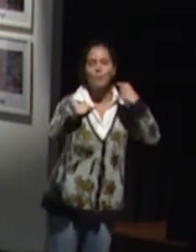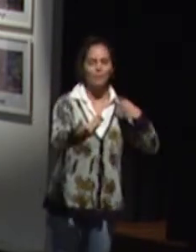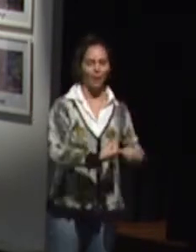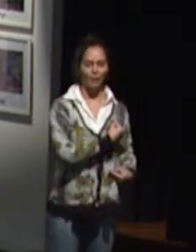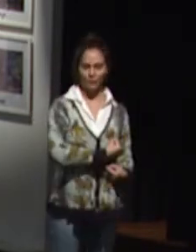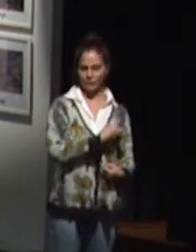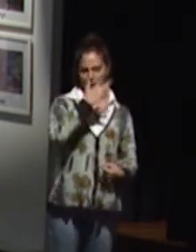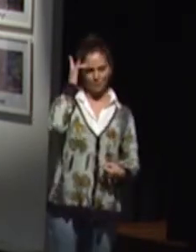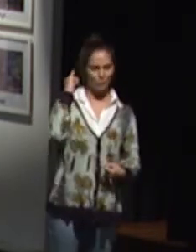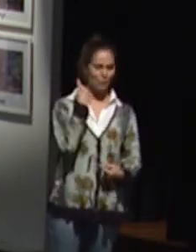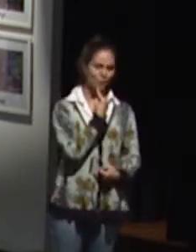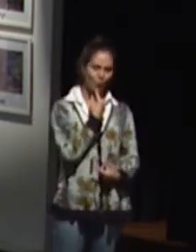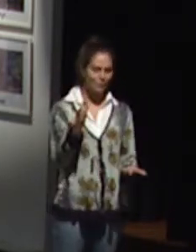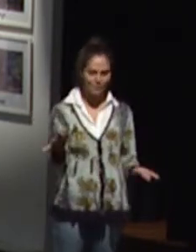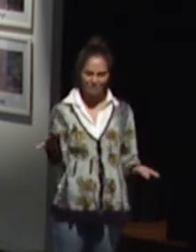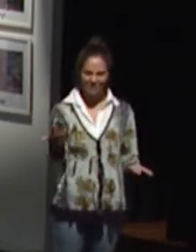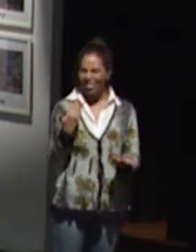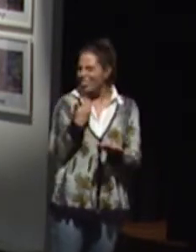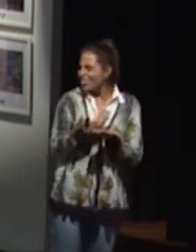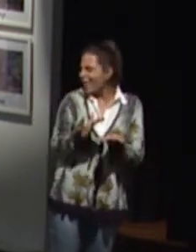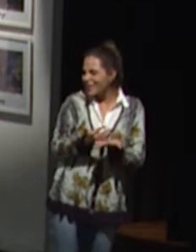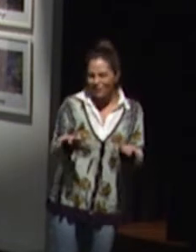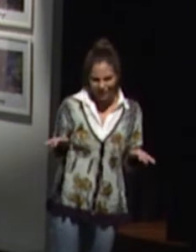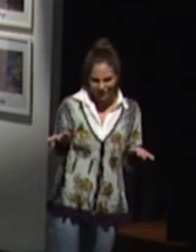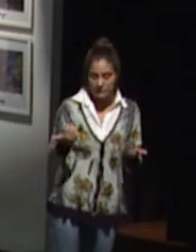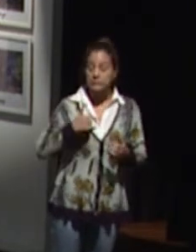tema, era um tema que não tinha nada a ver com a realidade do surdo, com a vivência do surdo.